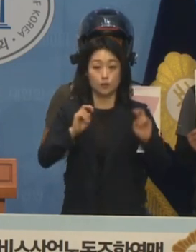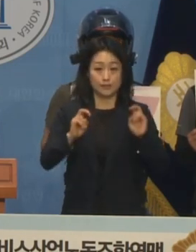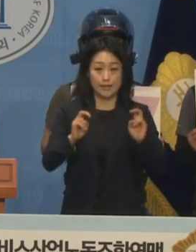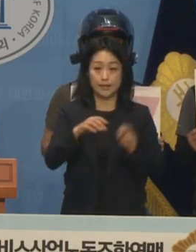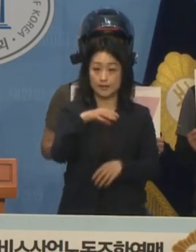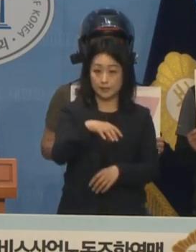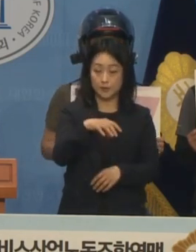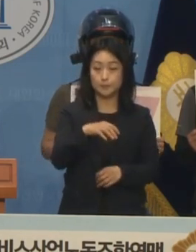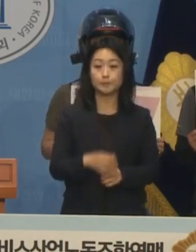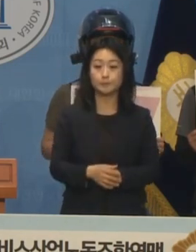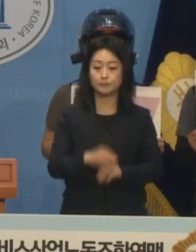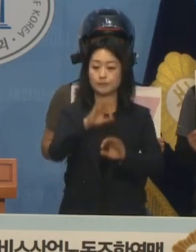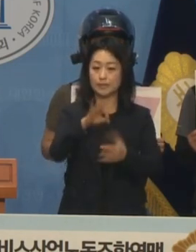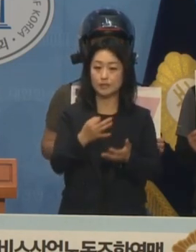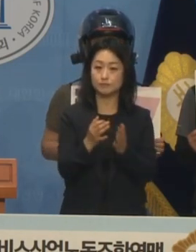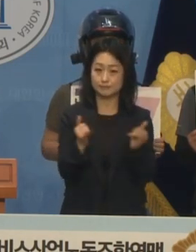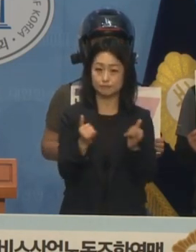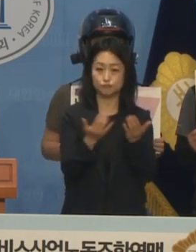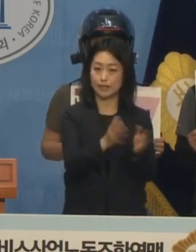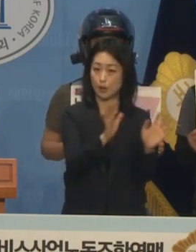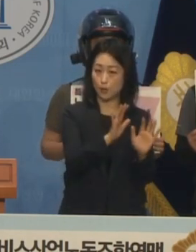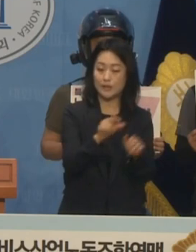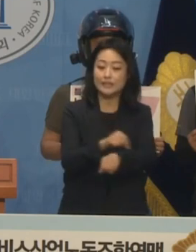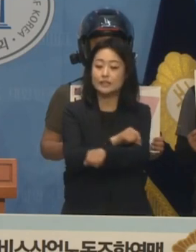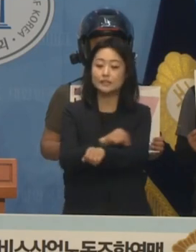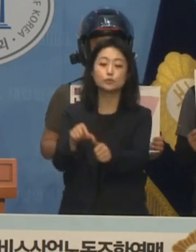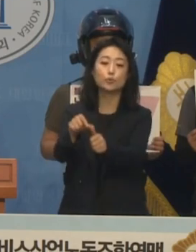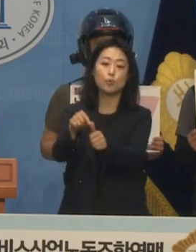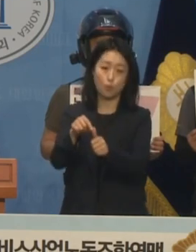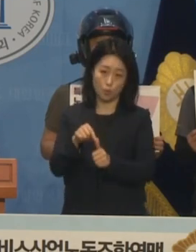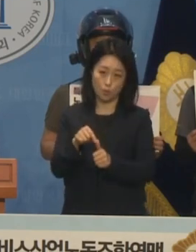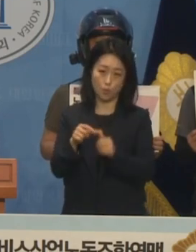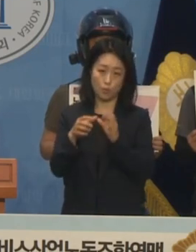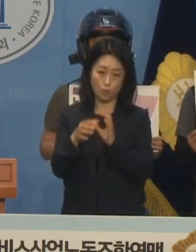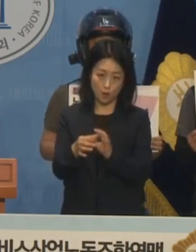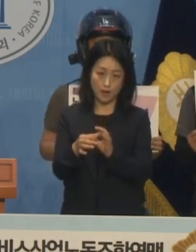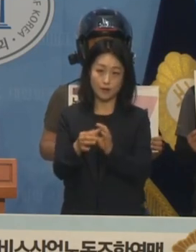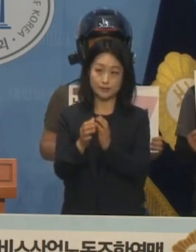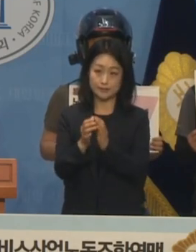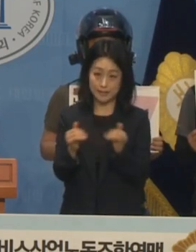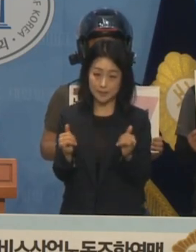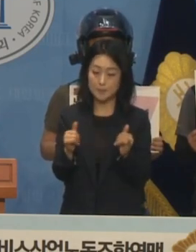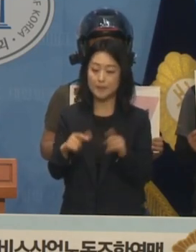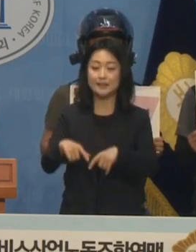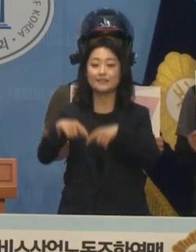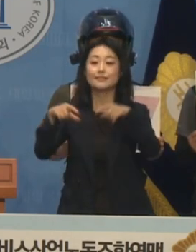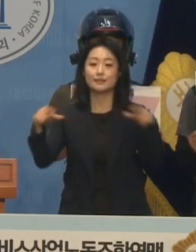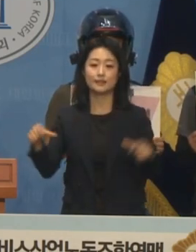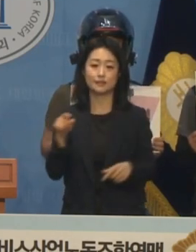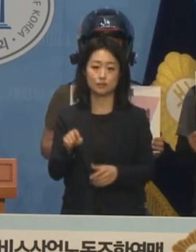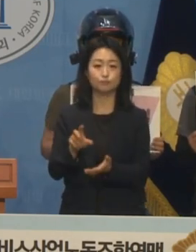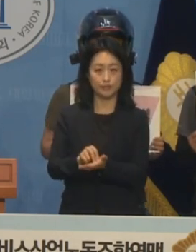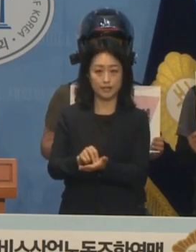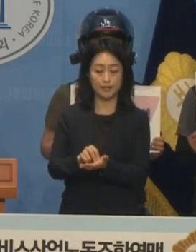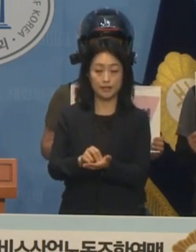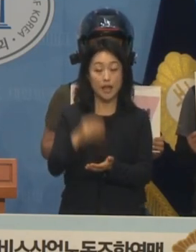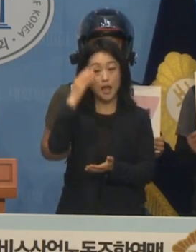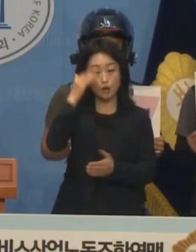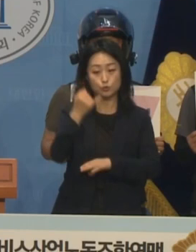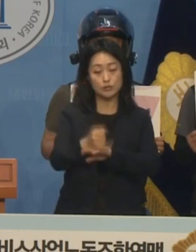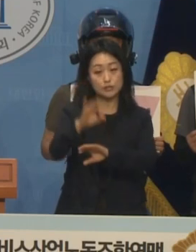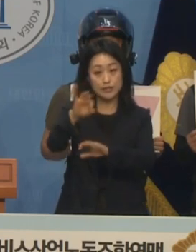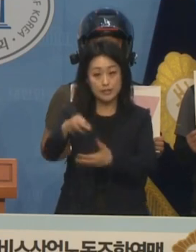기업들이 임금 노동자가 아닌 특수고용 플랫폼 노동자의 고용만 늘리는 현실에서 우리나라